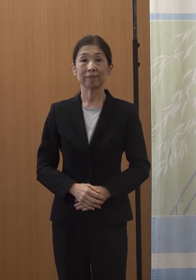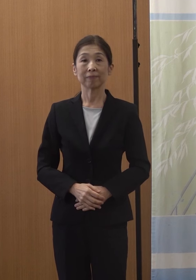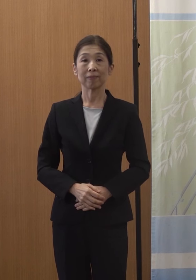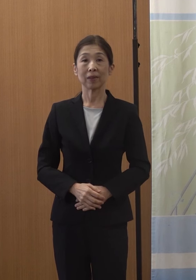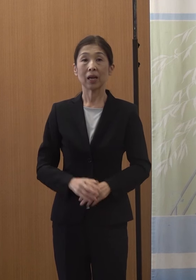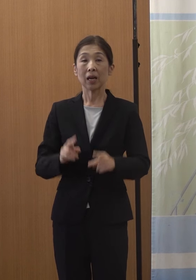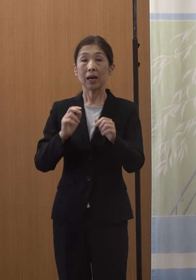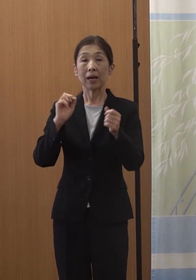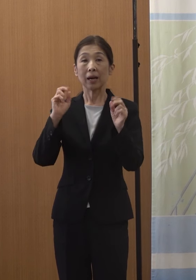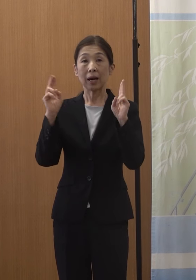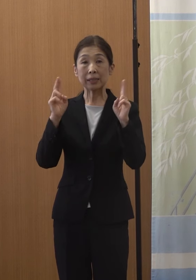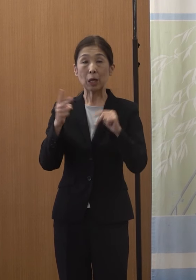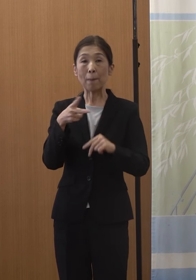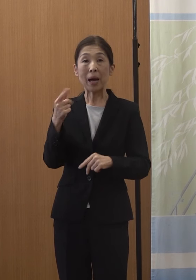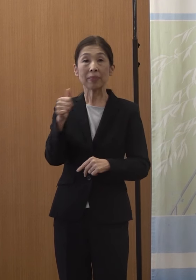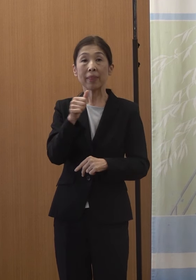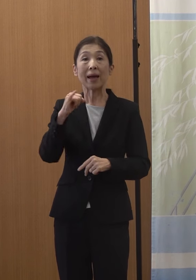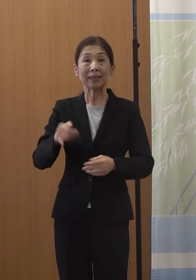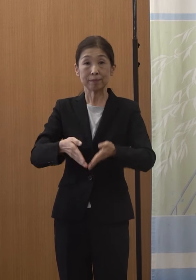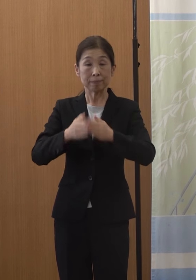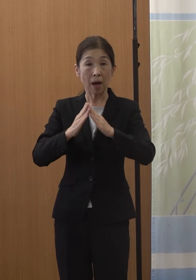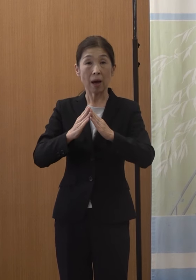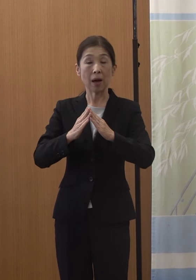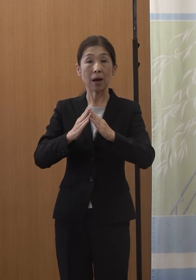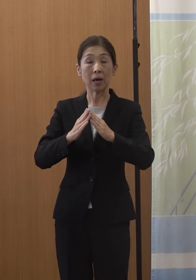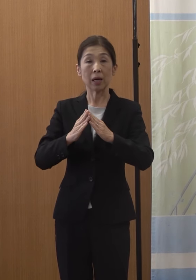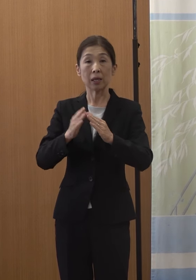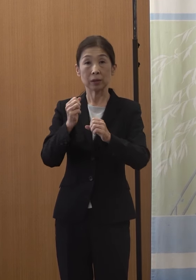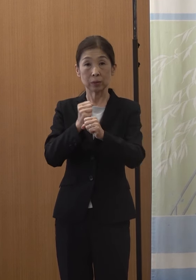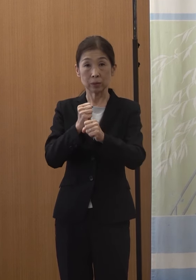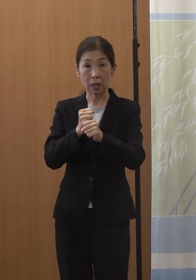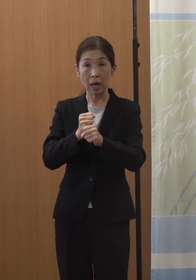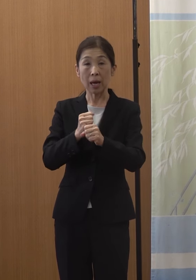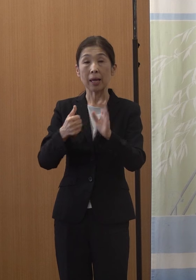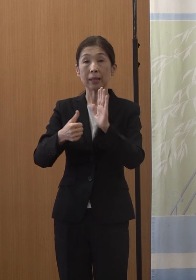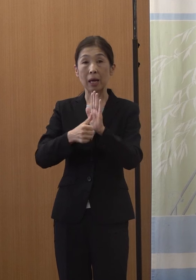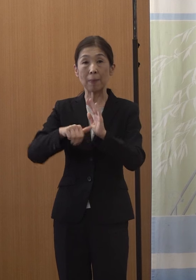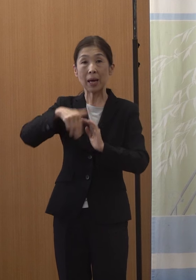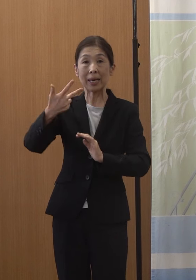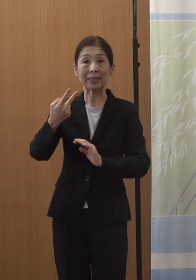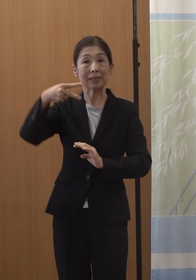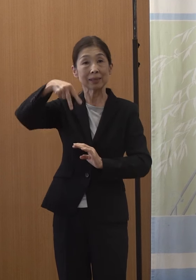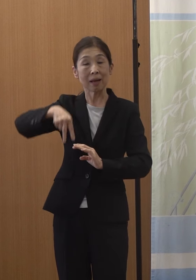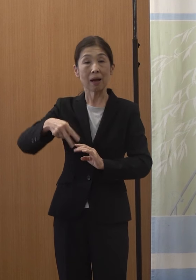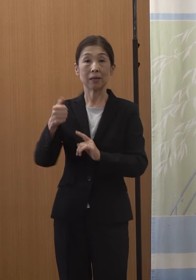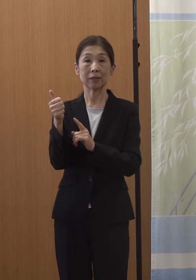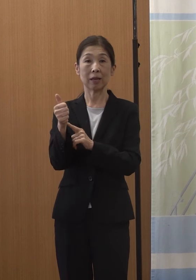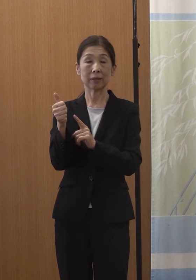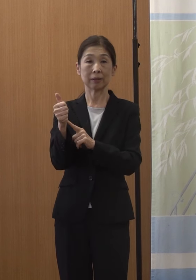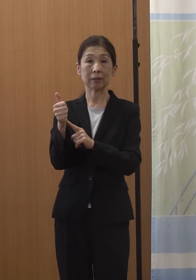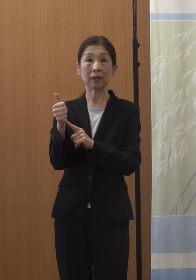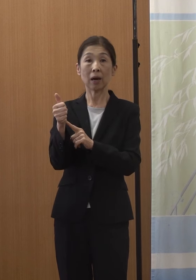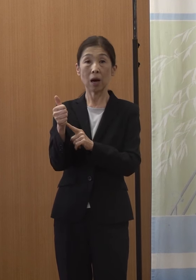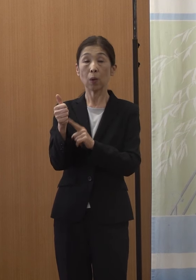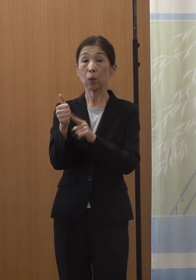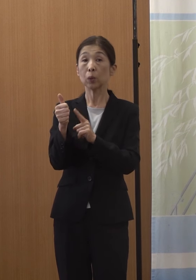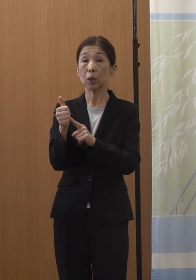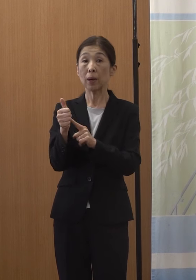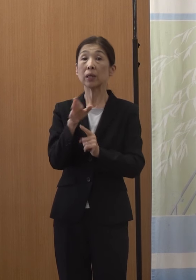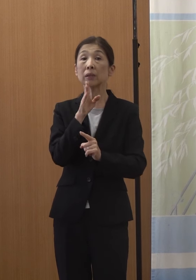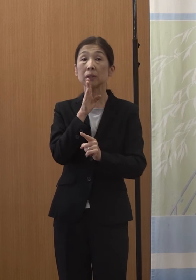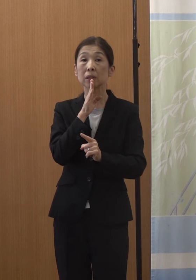株式会社バンダイの創始者が山科直春氏であります。この方が